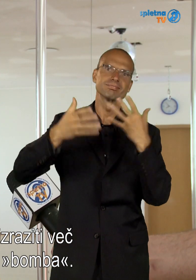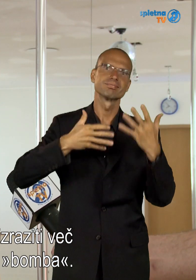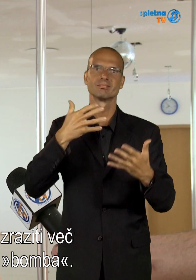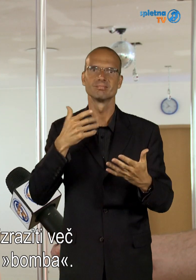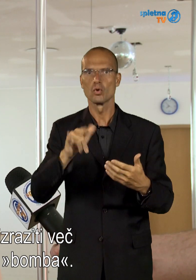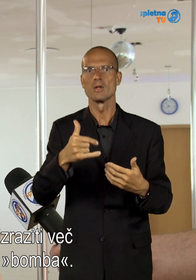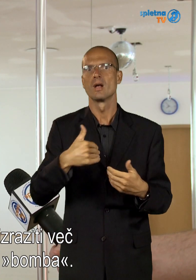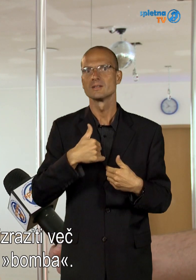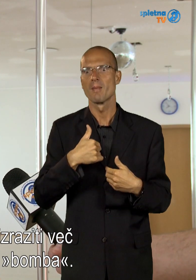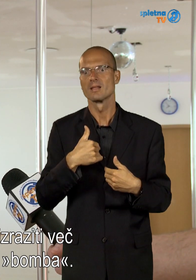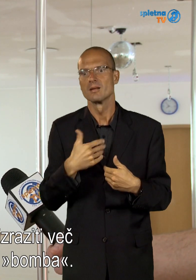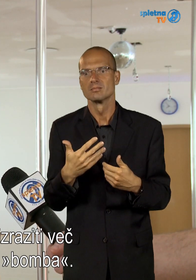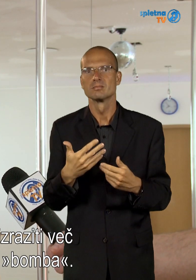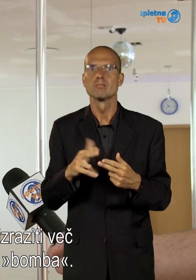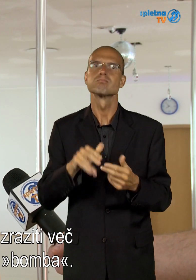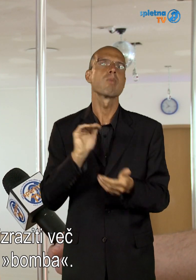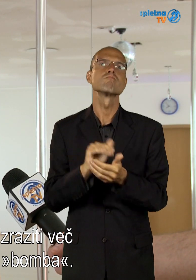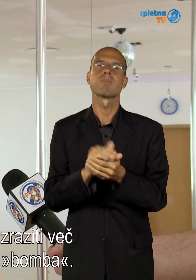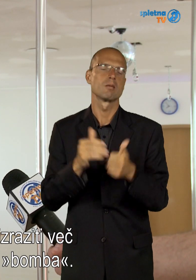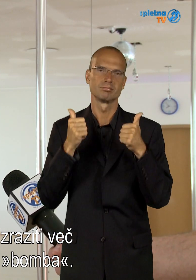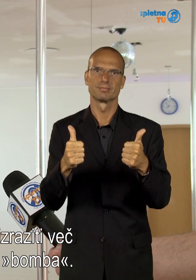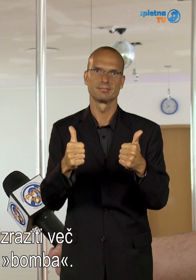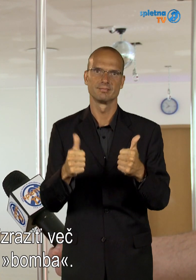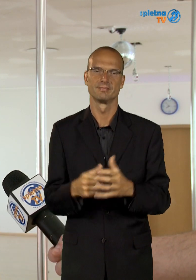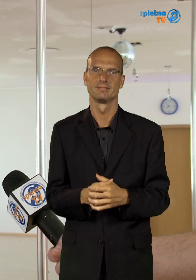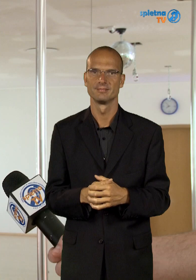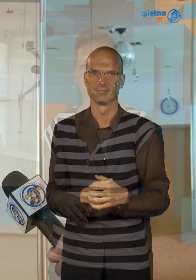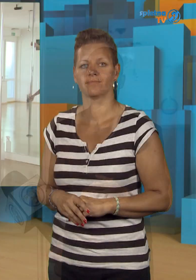je zame bomba,